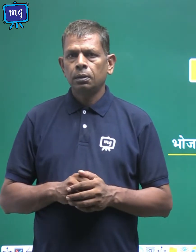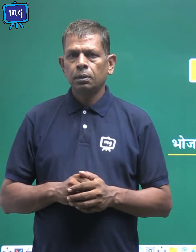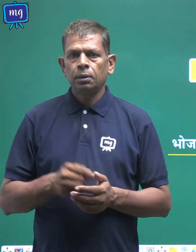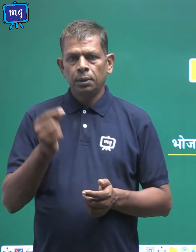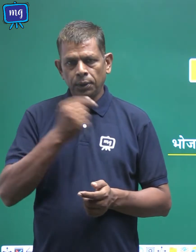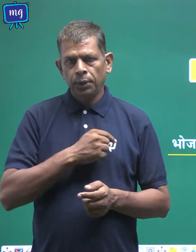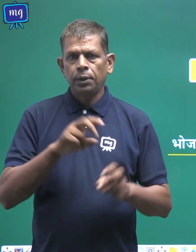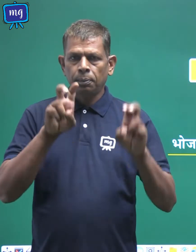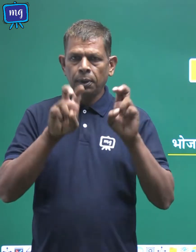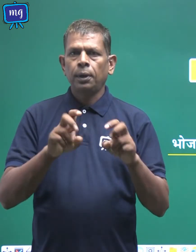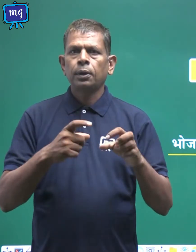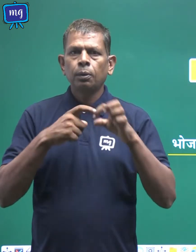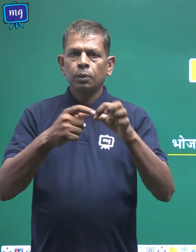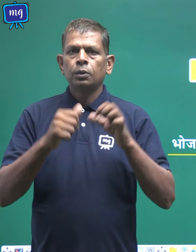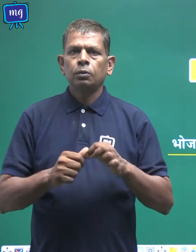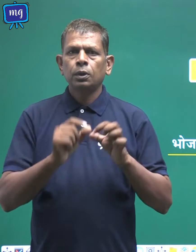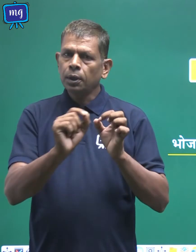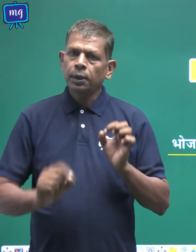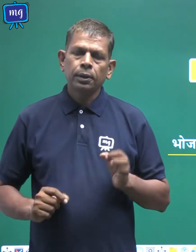इस अध्याय के प्रश्न उत्तर करेंगे।